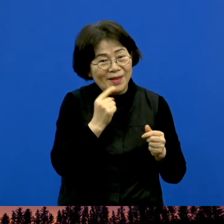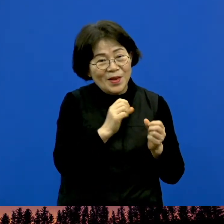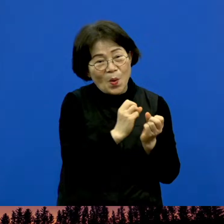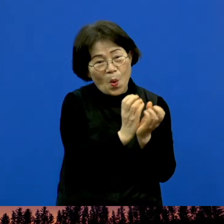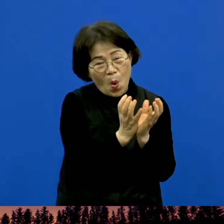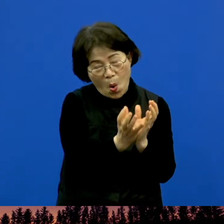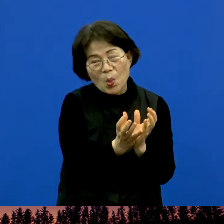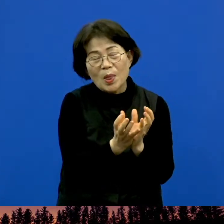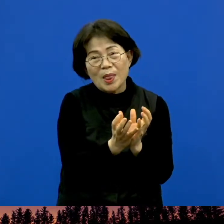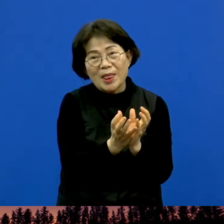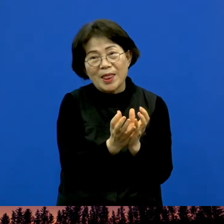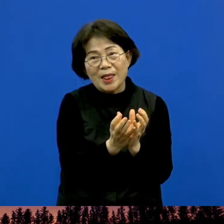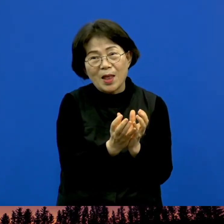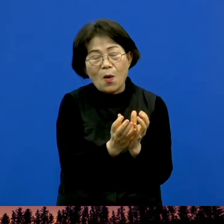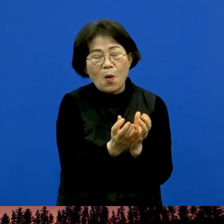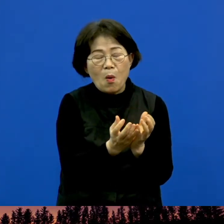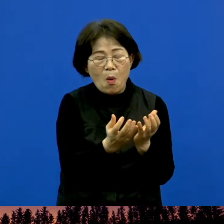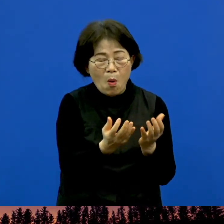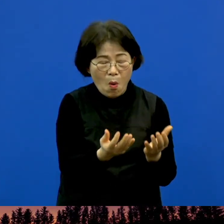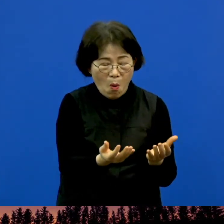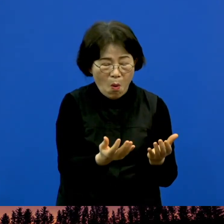야, 대단한 것이죠.